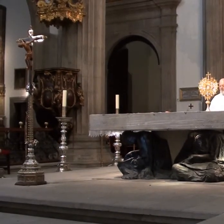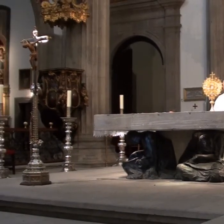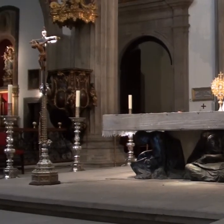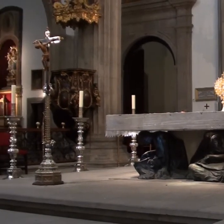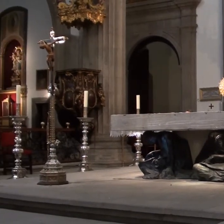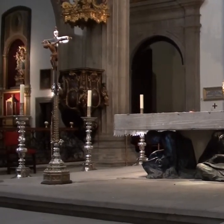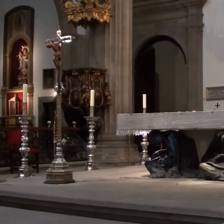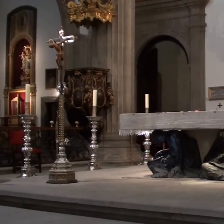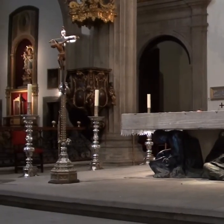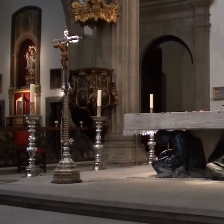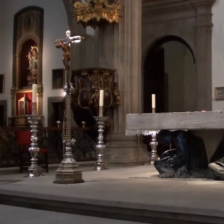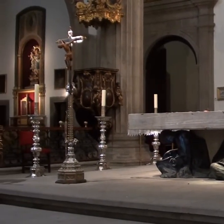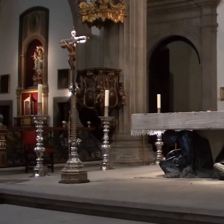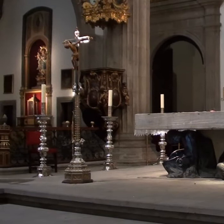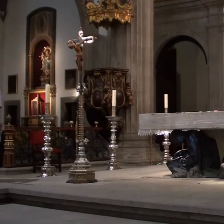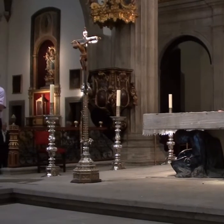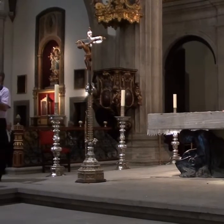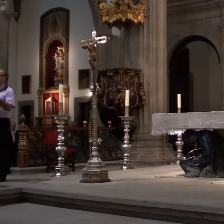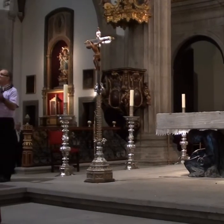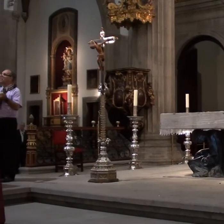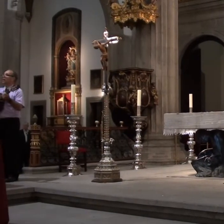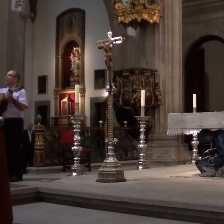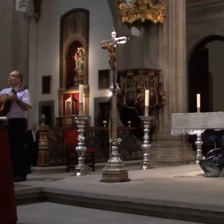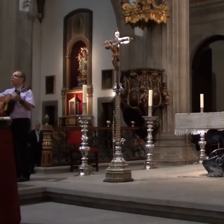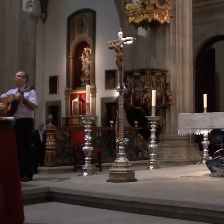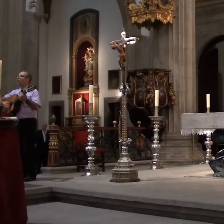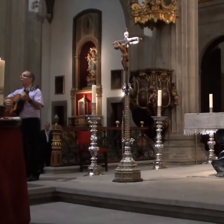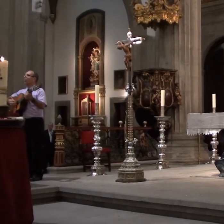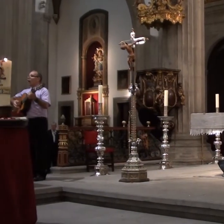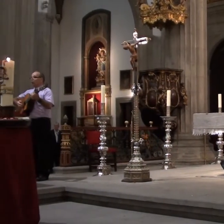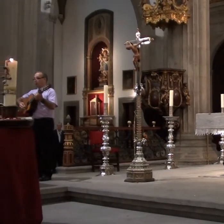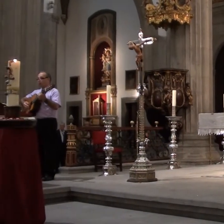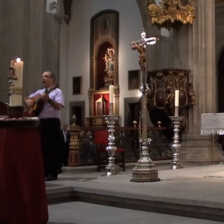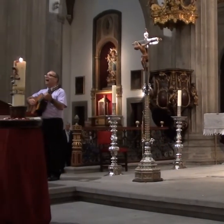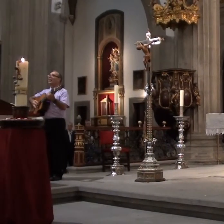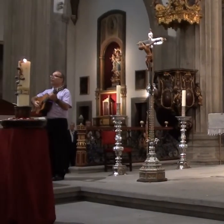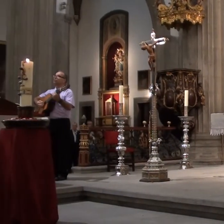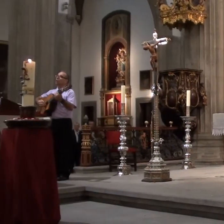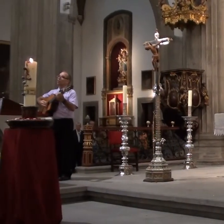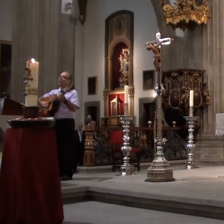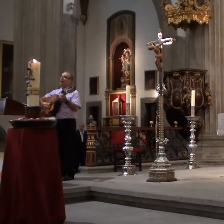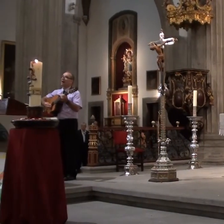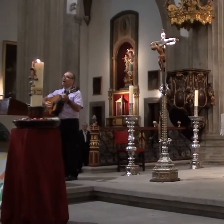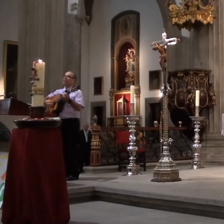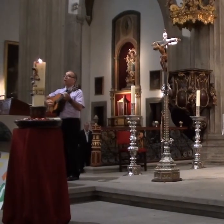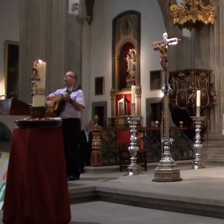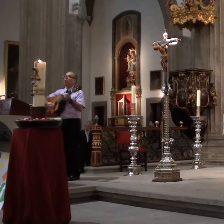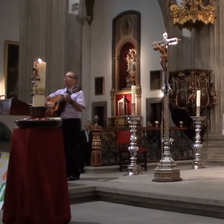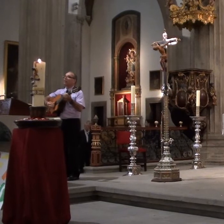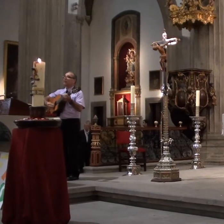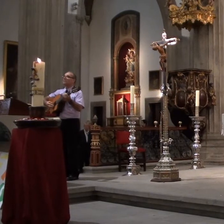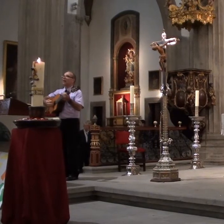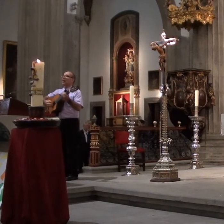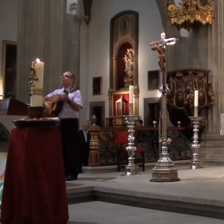que Dios está aquí Señor hay otro lugar